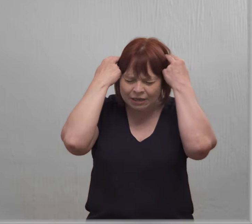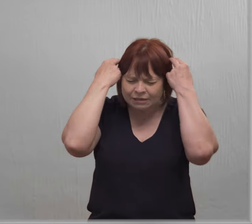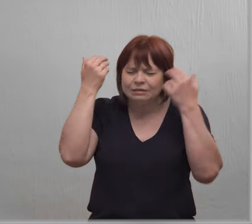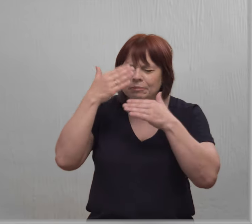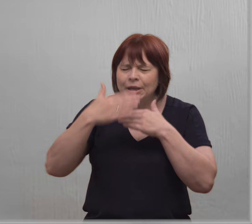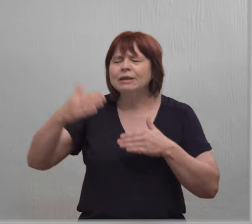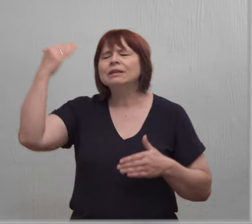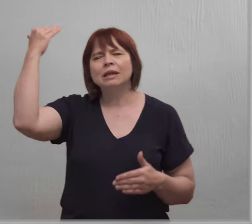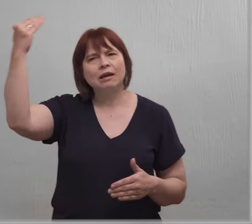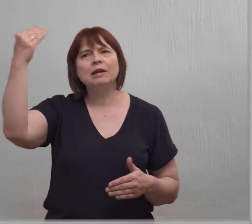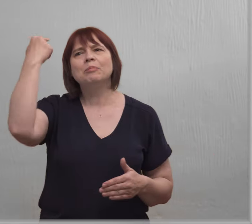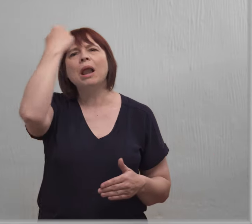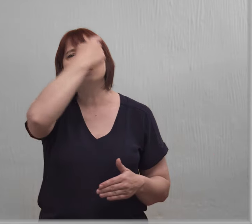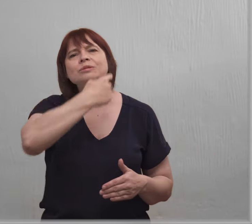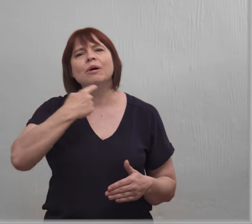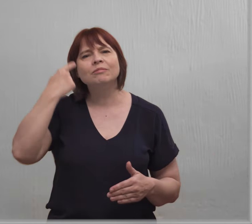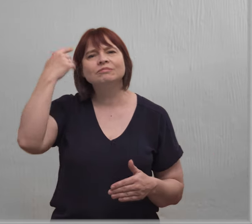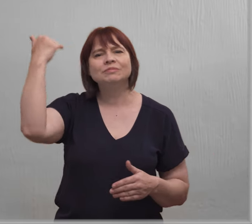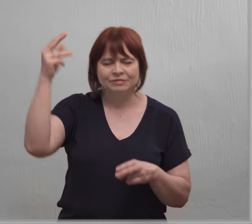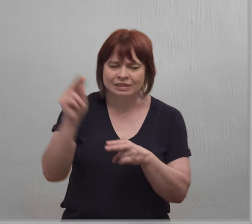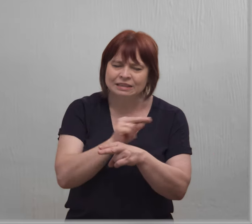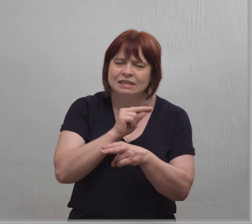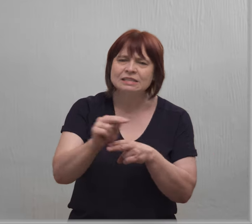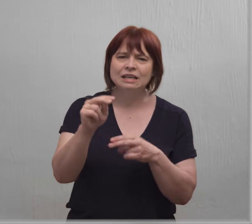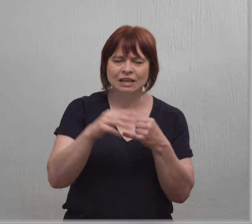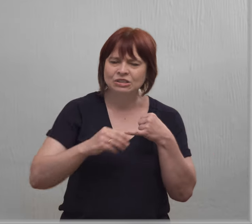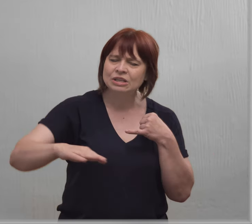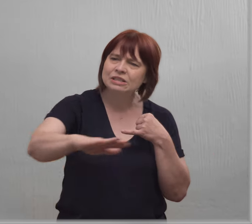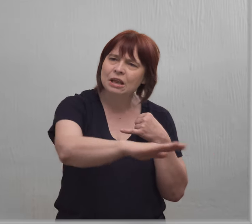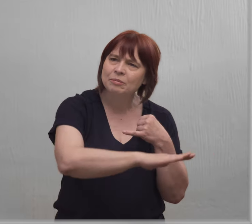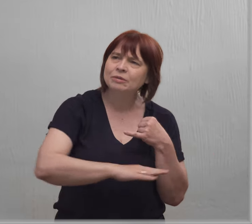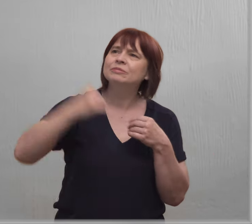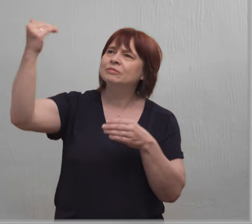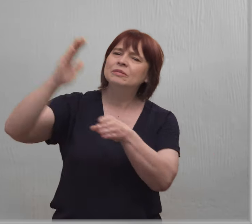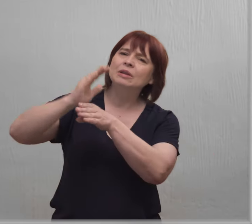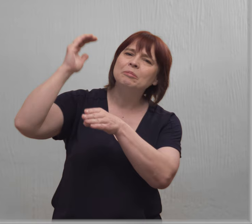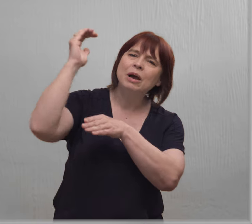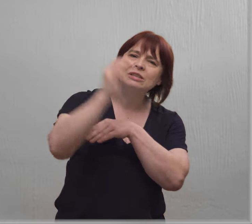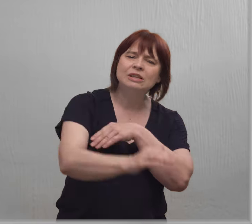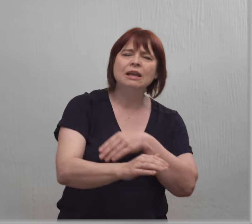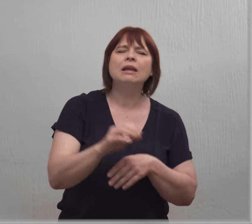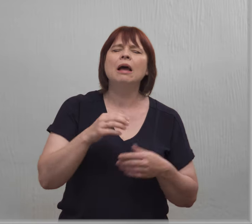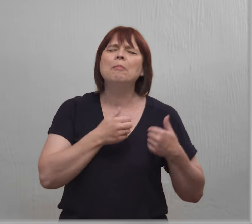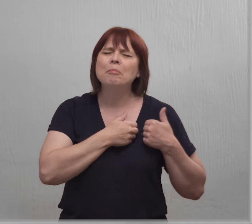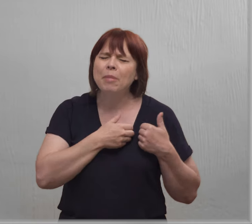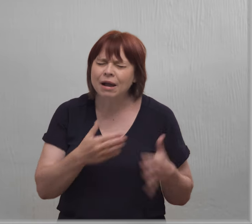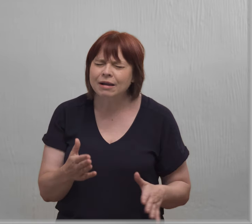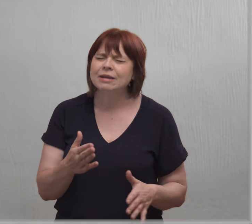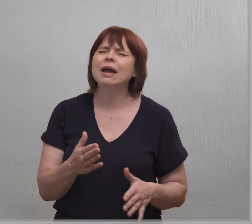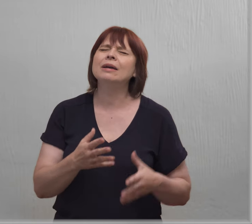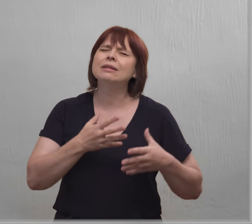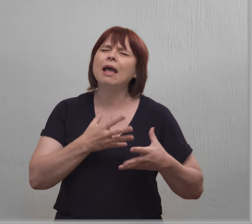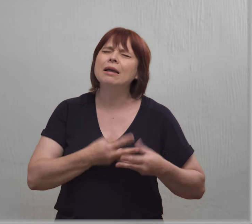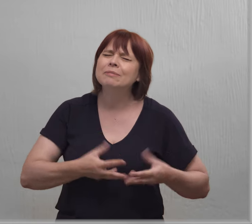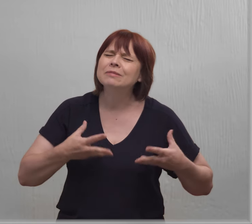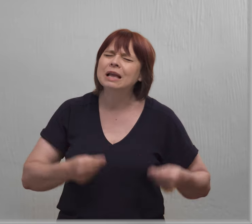Твоим лицом, Ты исцелишь землю, Ты пошлешь покаяние и умиление в сердца